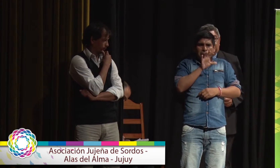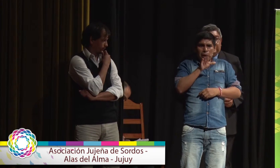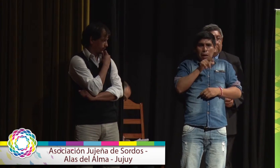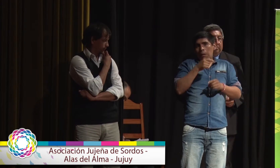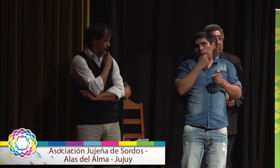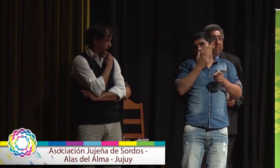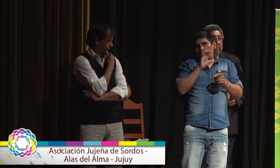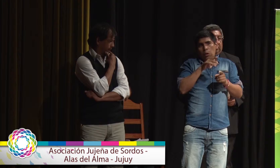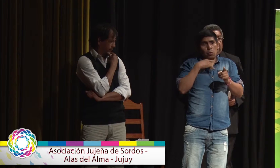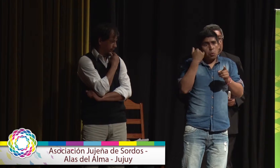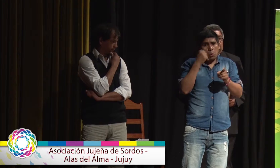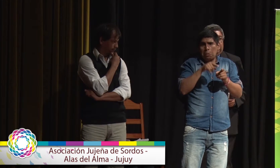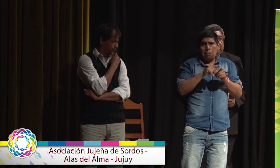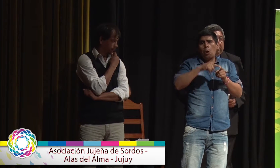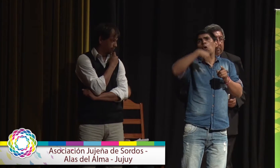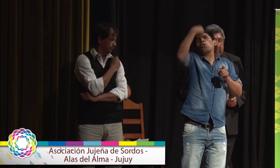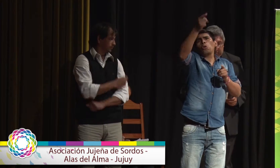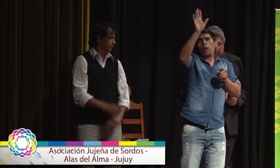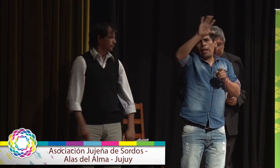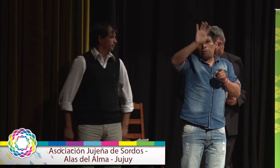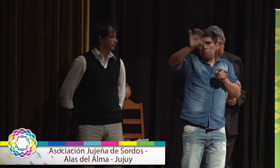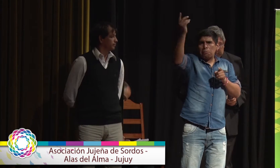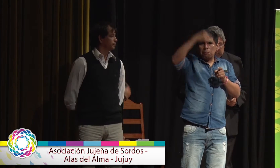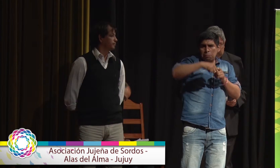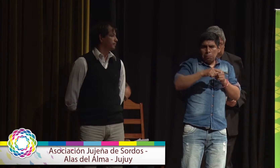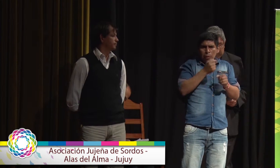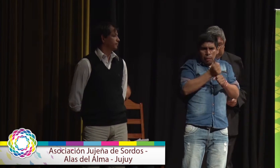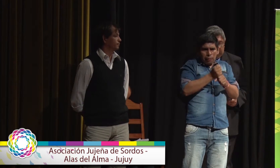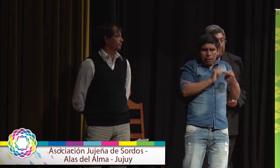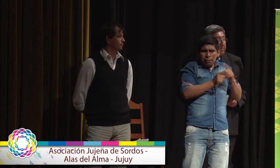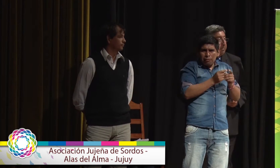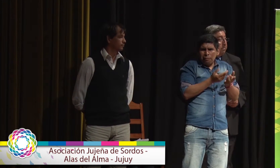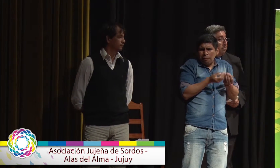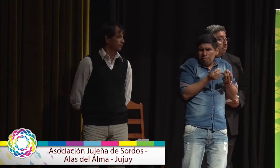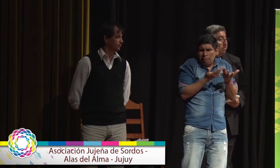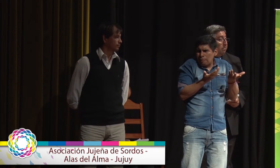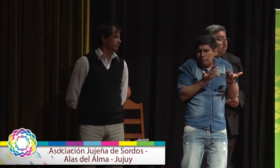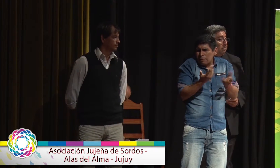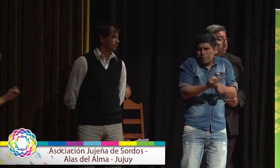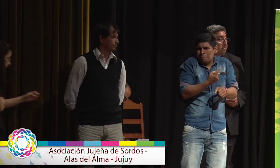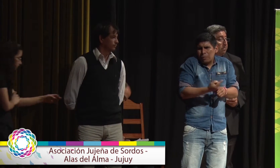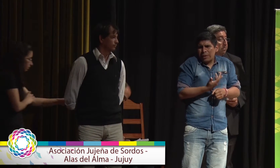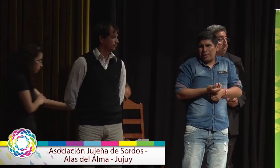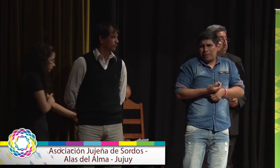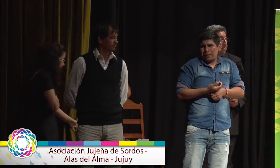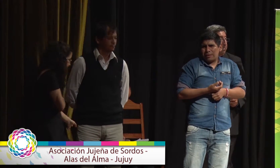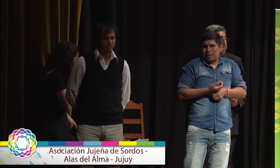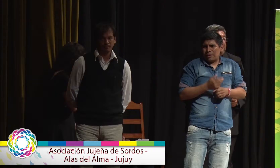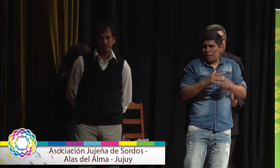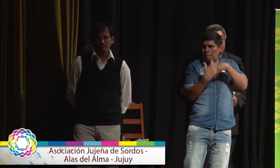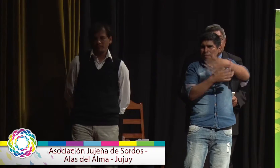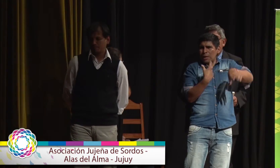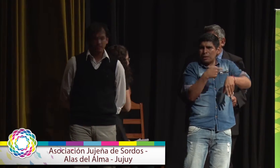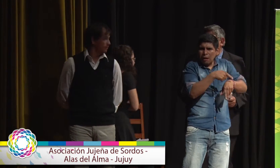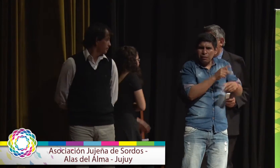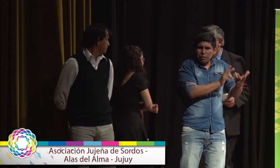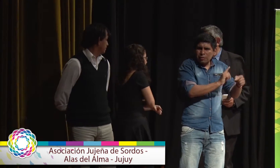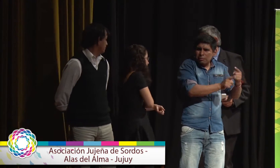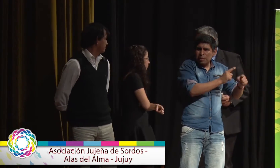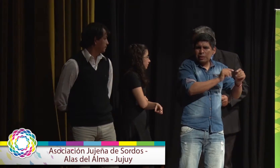formó ese intérprete? ¿Quién lo conoció? ¿Quién lo formó? ¿De dónde salió? Acá no importan los títulos nobiliarios, ni universitarios, ni